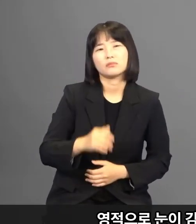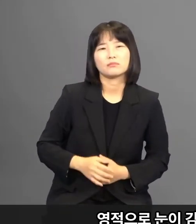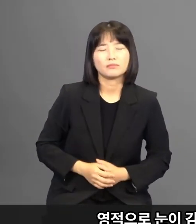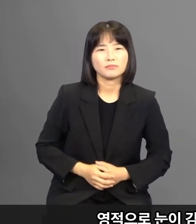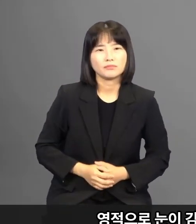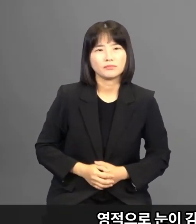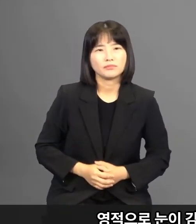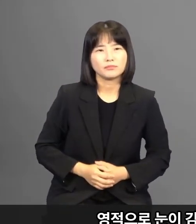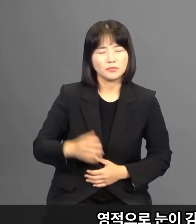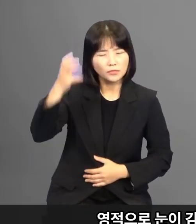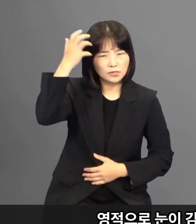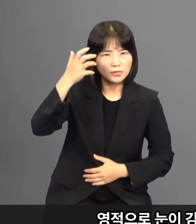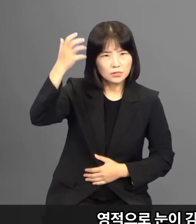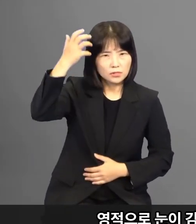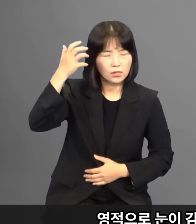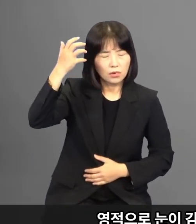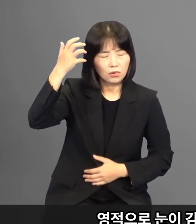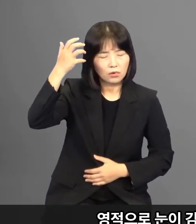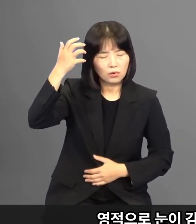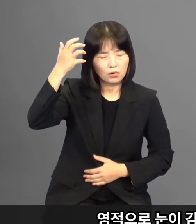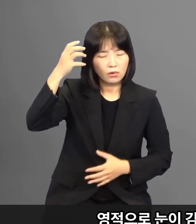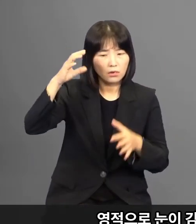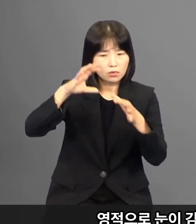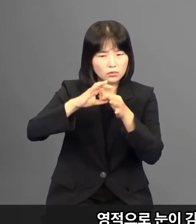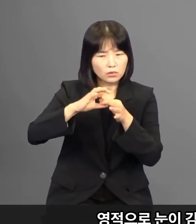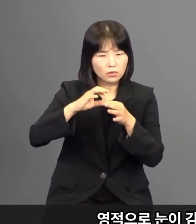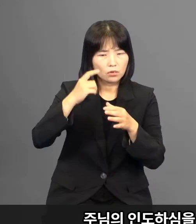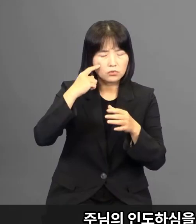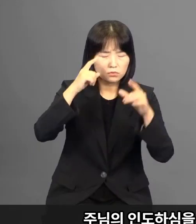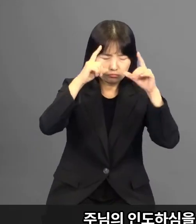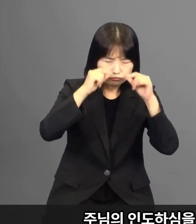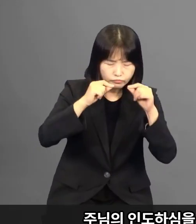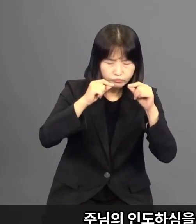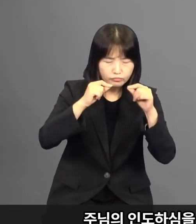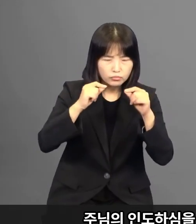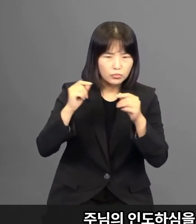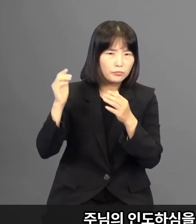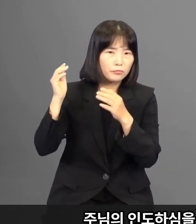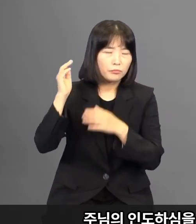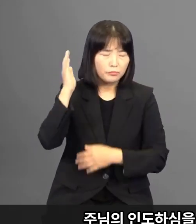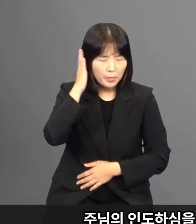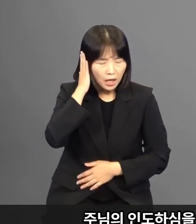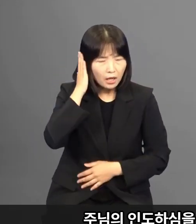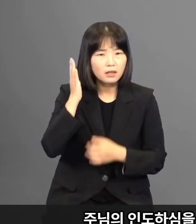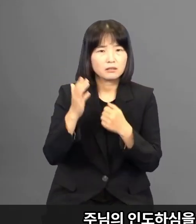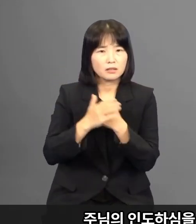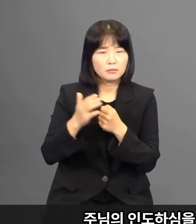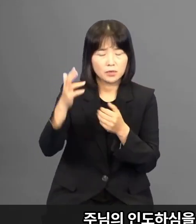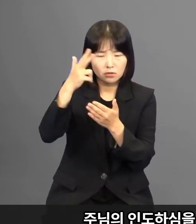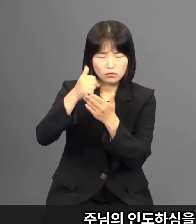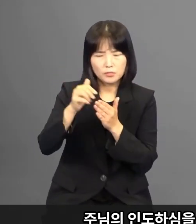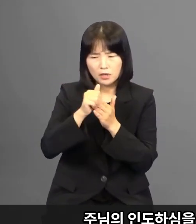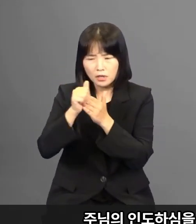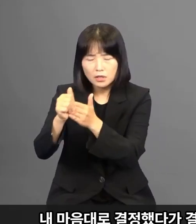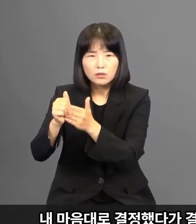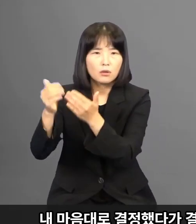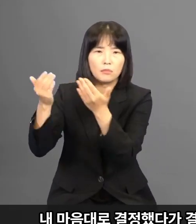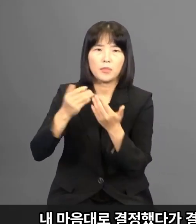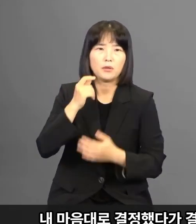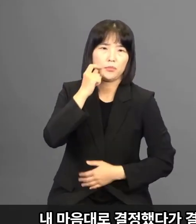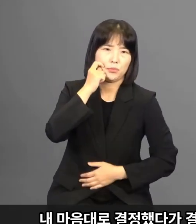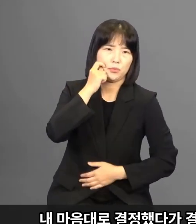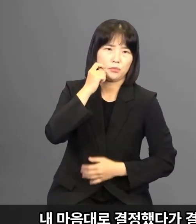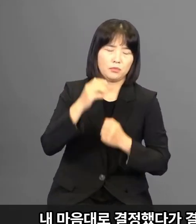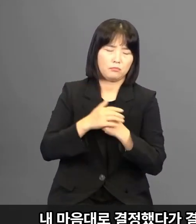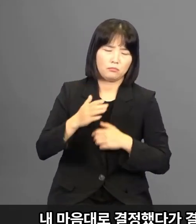거죠. 영적으로 눈이 감겨 있고 귀가 닫혀 있기 때문에 주님이 인도하심을 정확히 받지 못함으로 말미암아 내